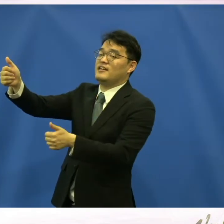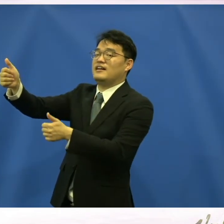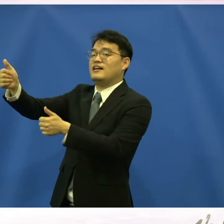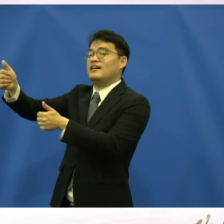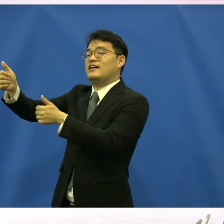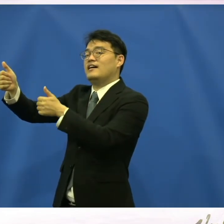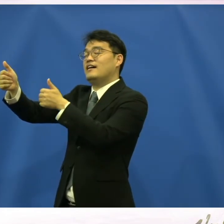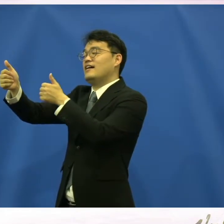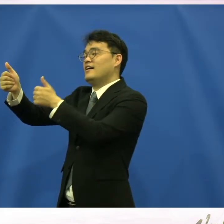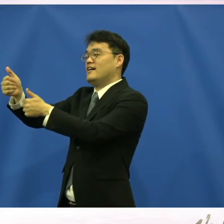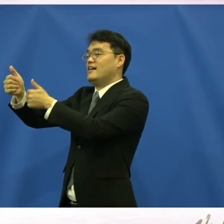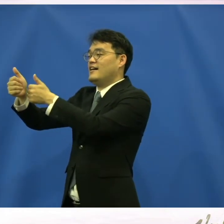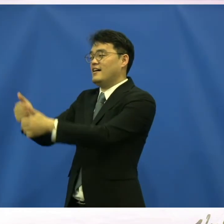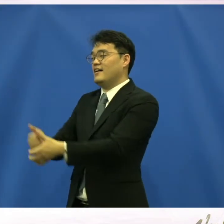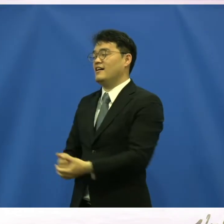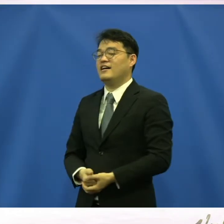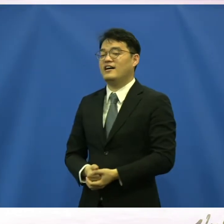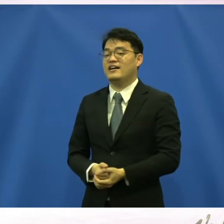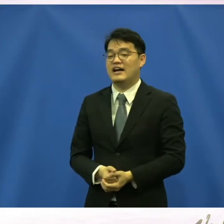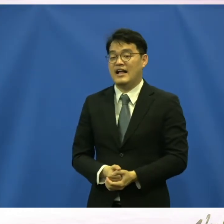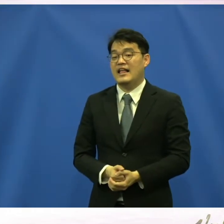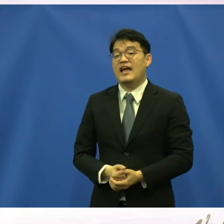나는 가리라